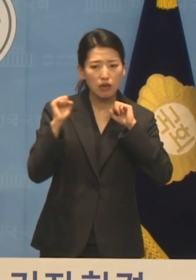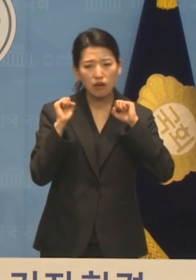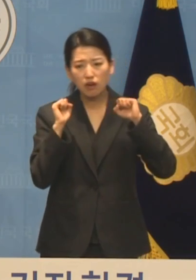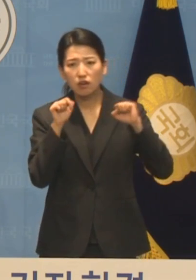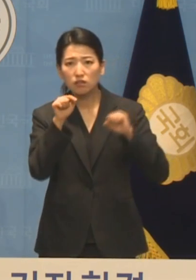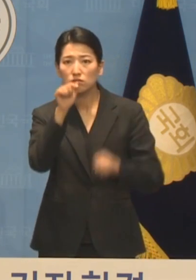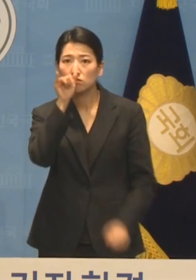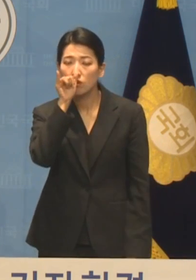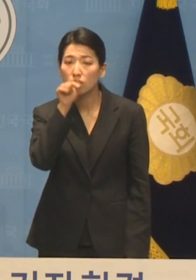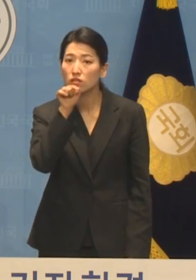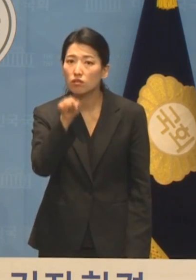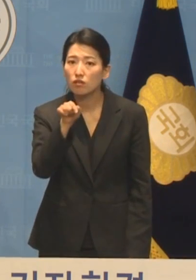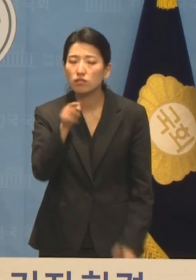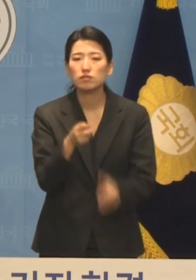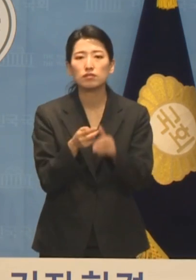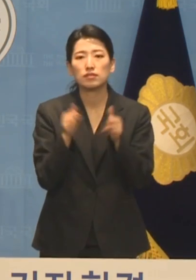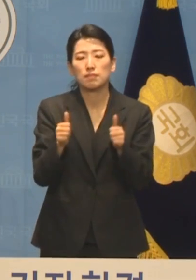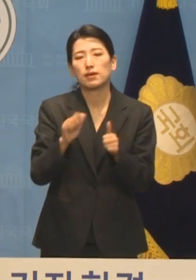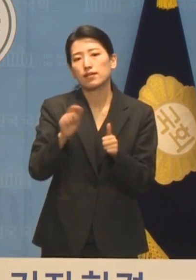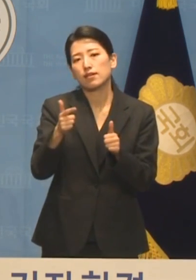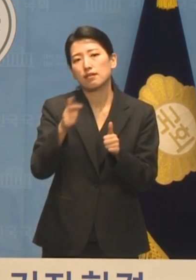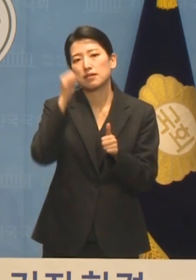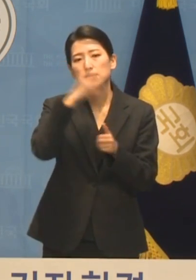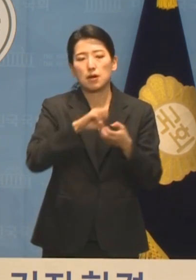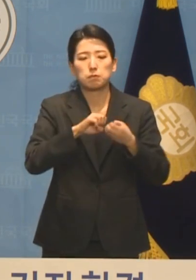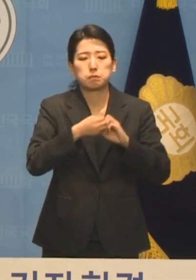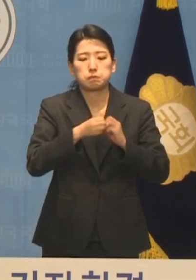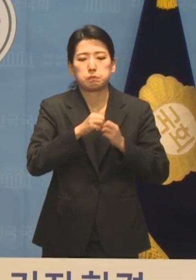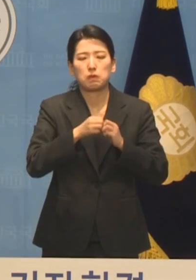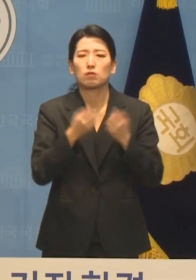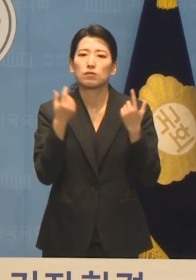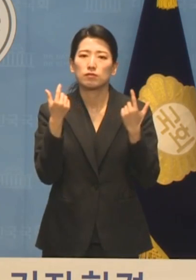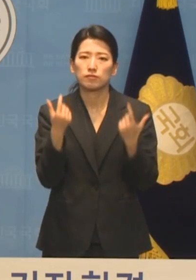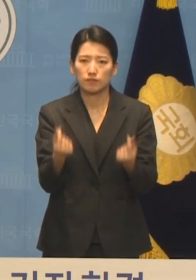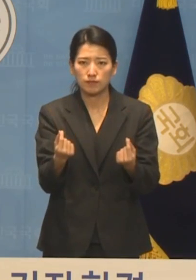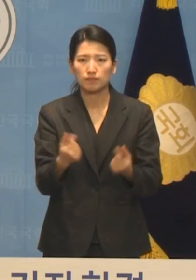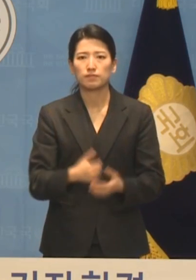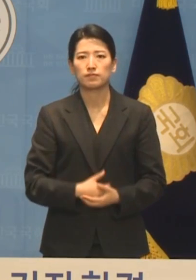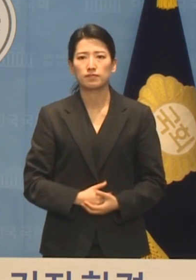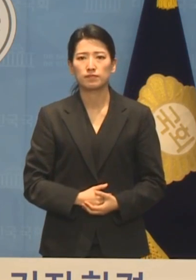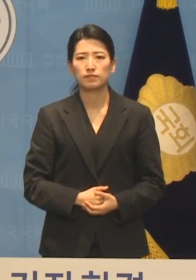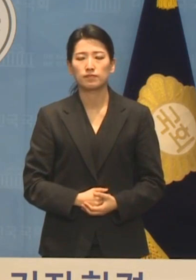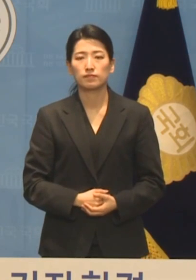아니라 농단이 된다는 점을 명심해 주시기 바랍니다.